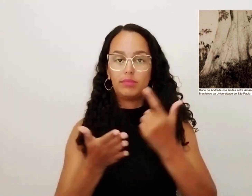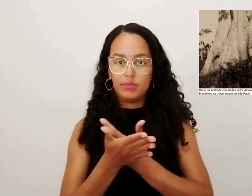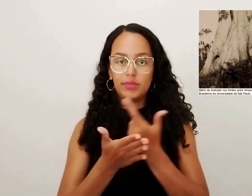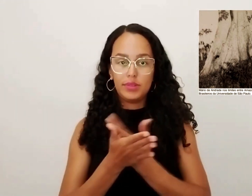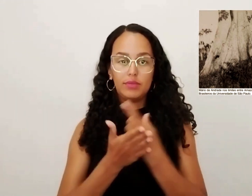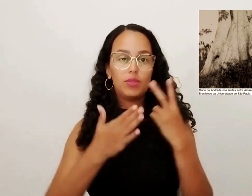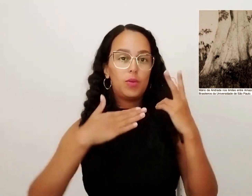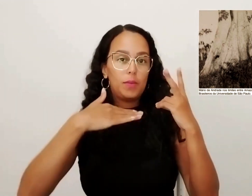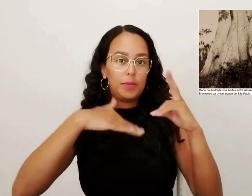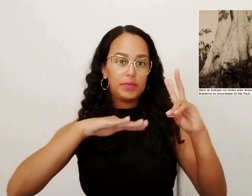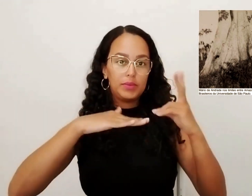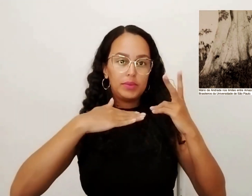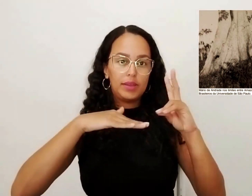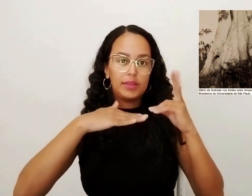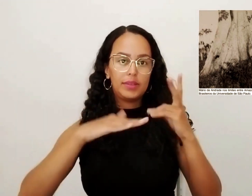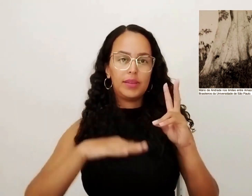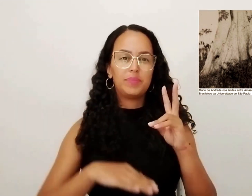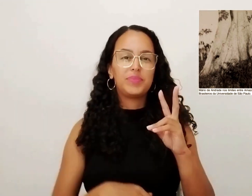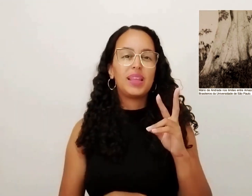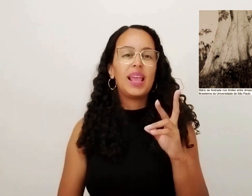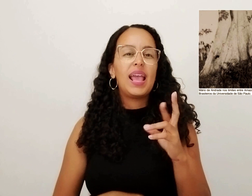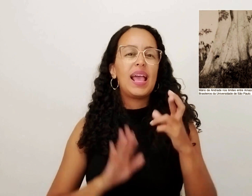dos romances realistas.